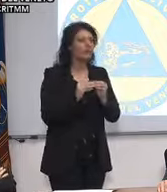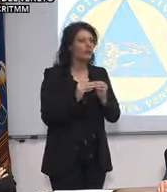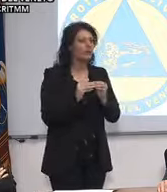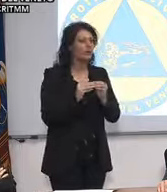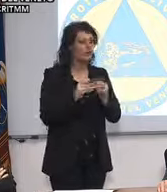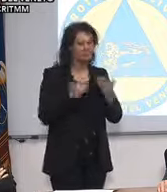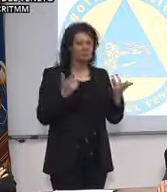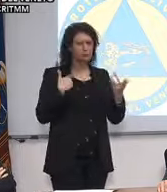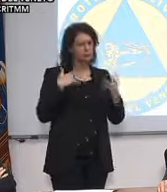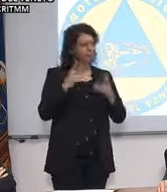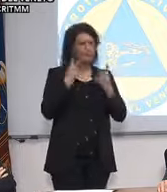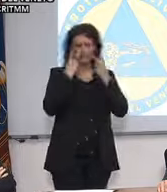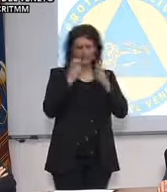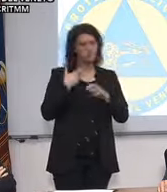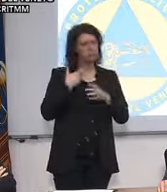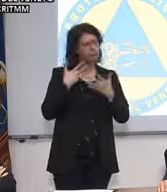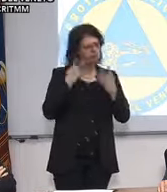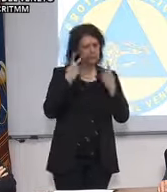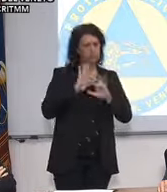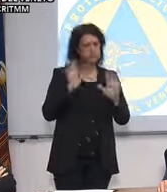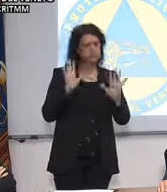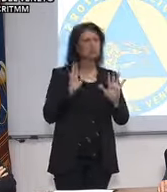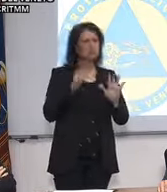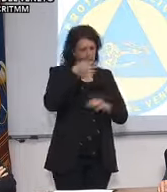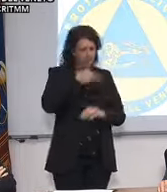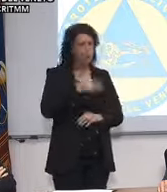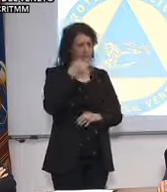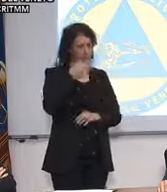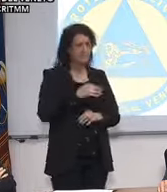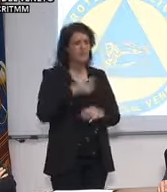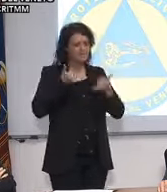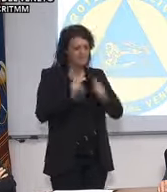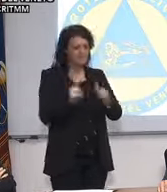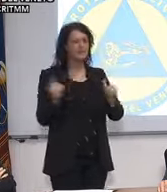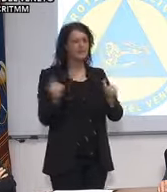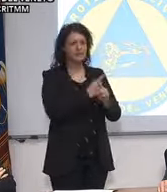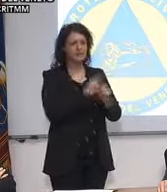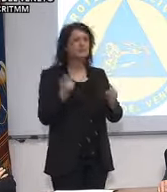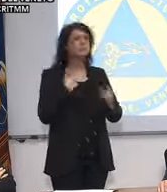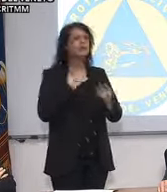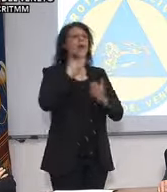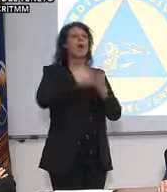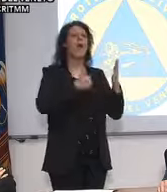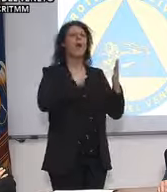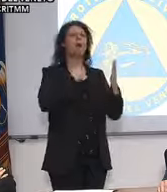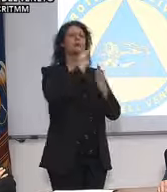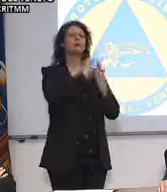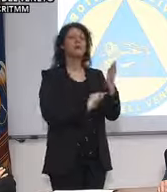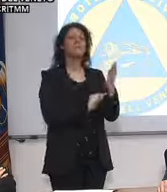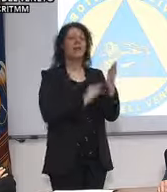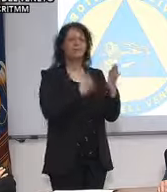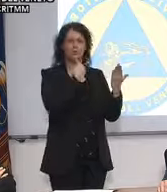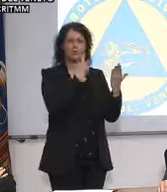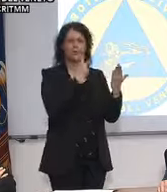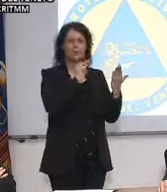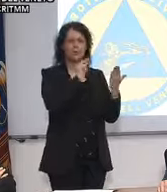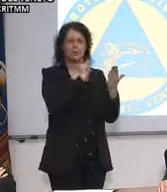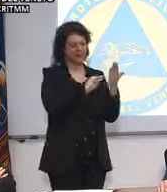Possono raggiungere. Ecco, qui è bene ricordare che possono raggiungere i figli, cioè non è, ci vuole l'autocertificazione, si dice che mi sto recando